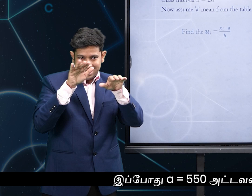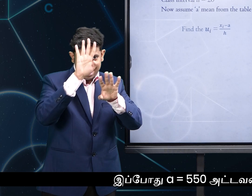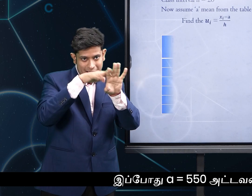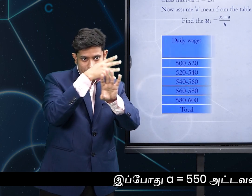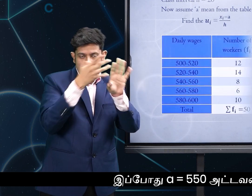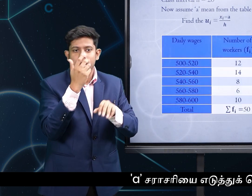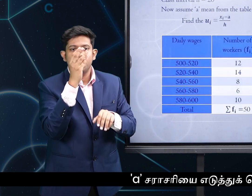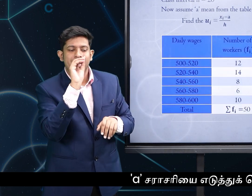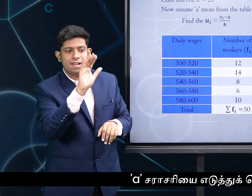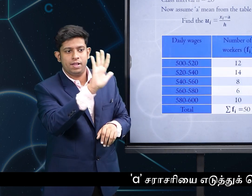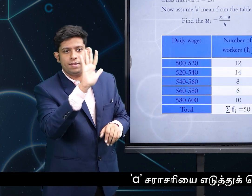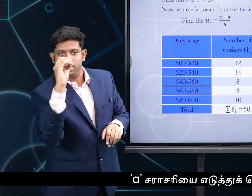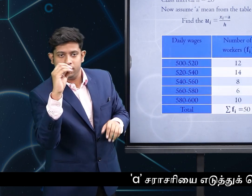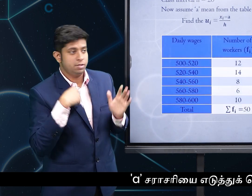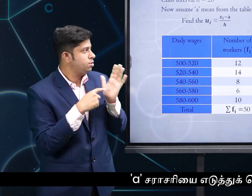இருந்து a சராசரியை எடுத்துக்கொள்ளுங்கள்.